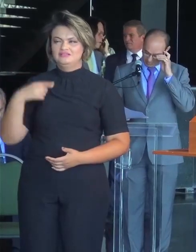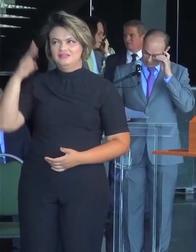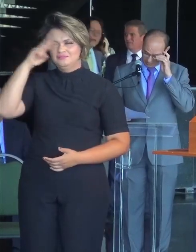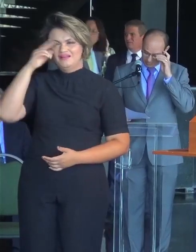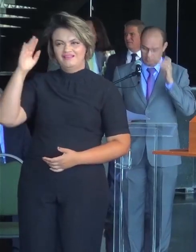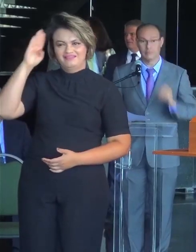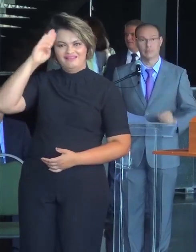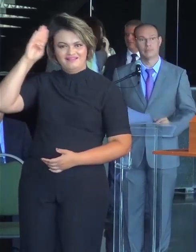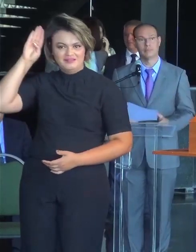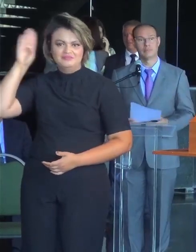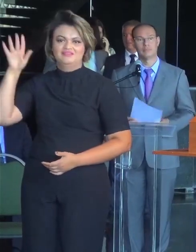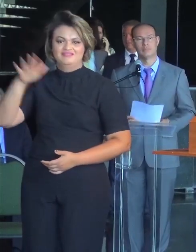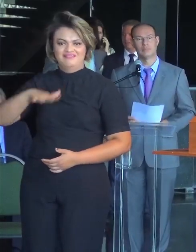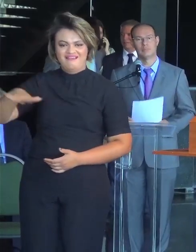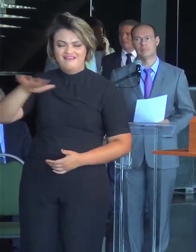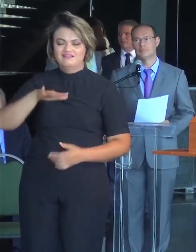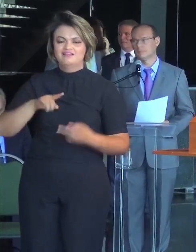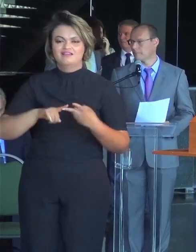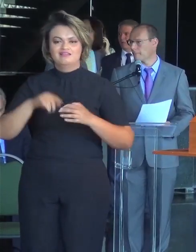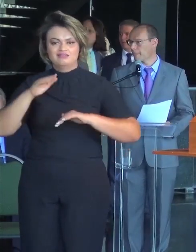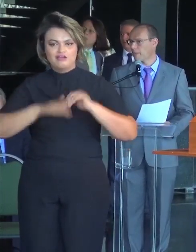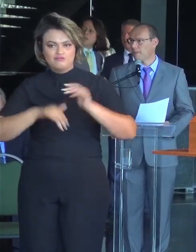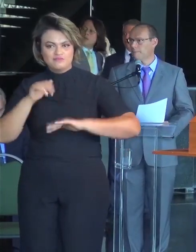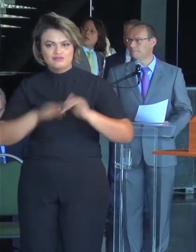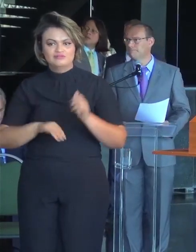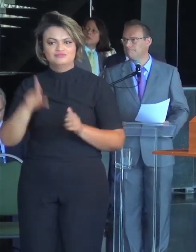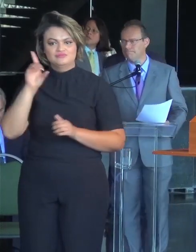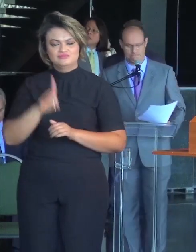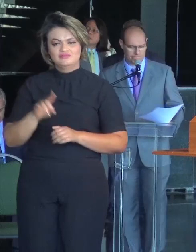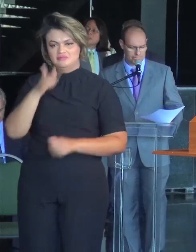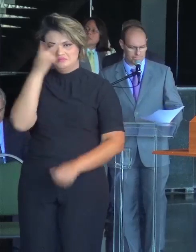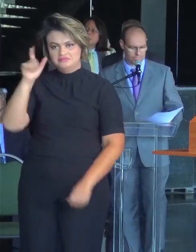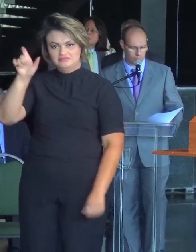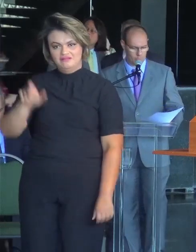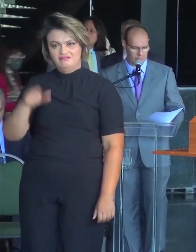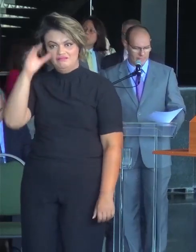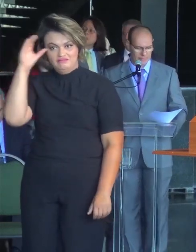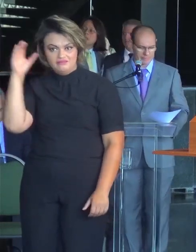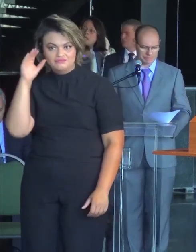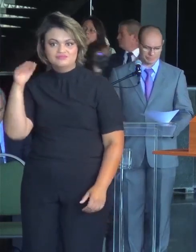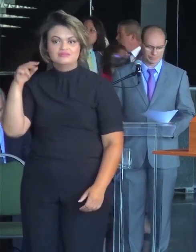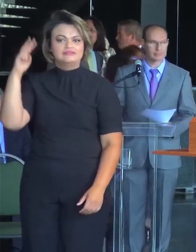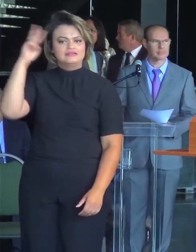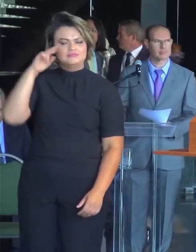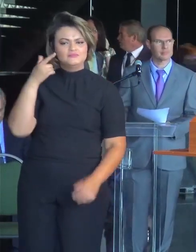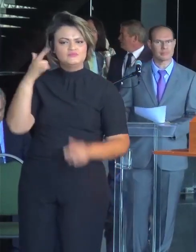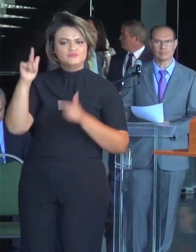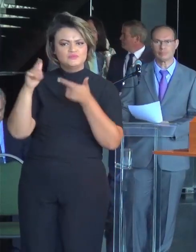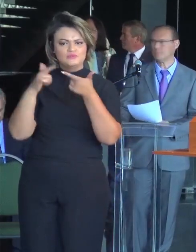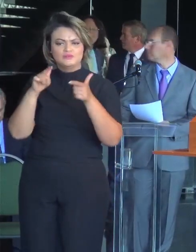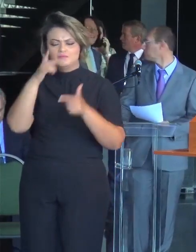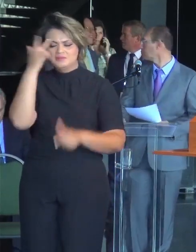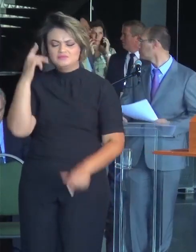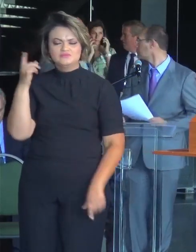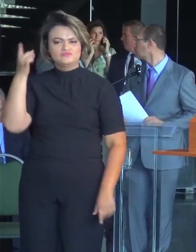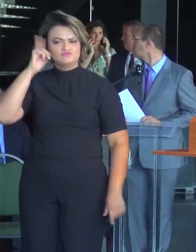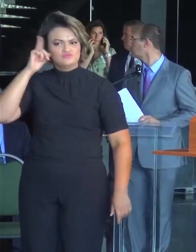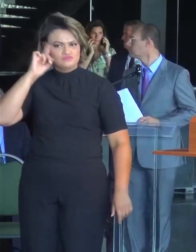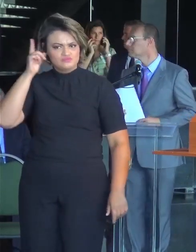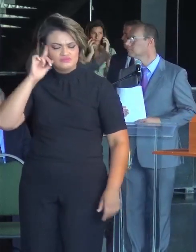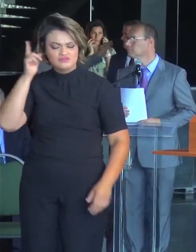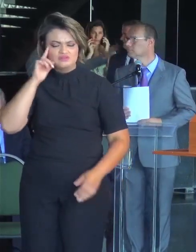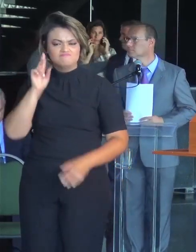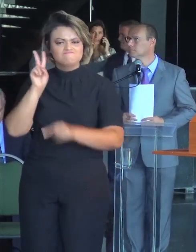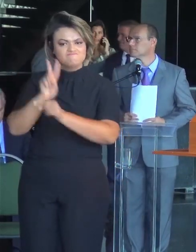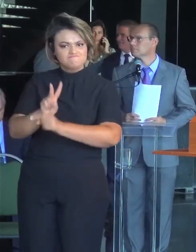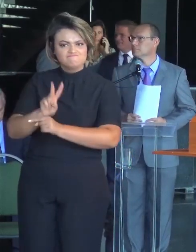academia, lembrança da prática de direito do consumidor, lembrança daqueles que dia a dia